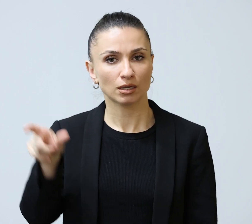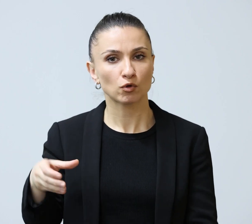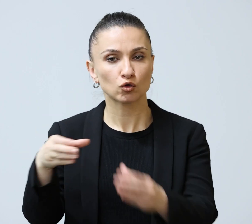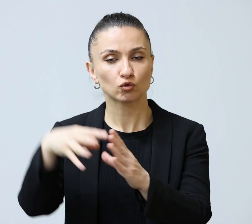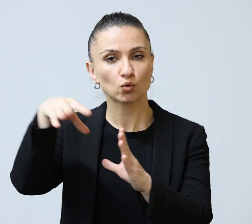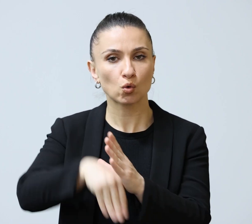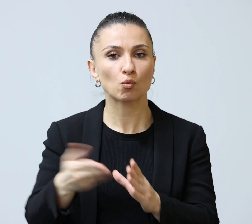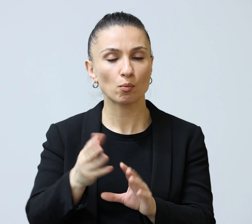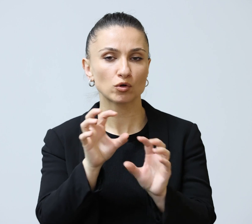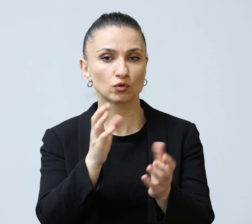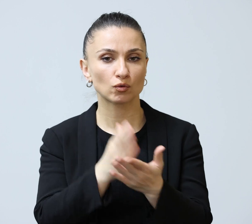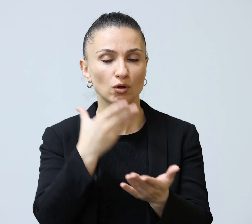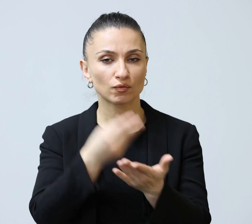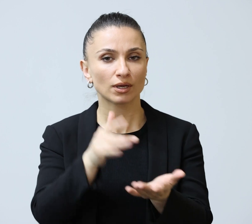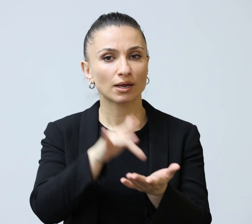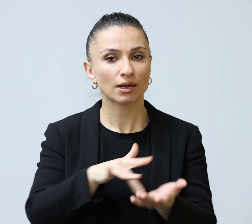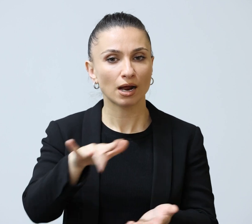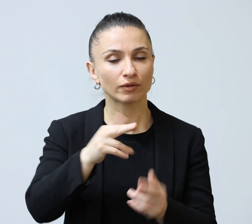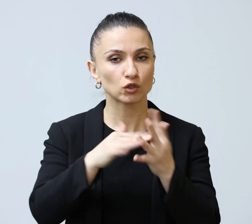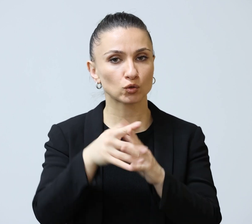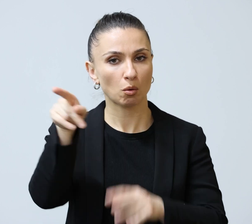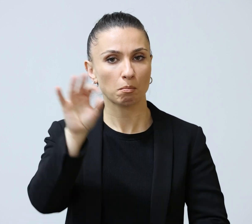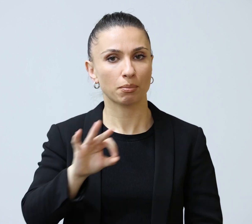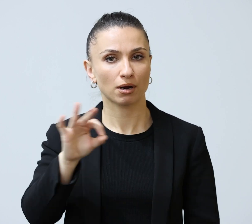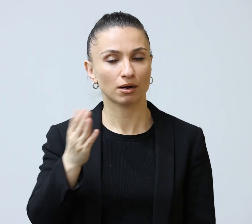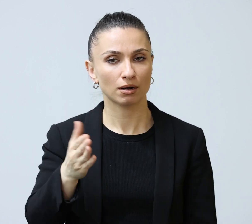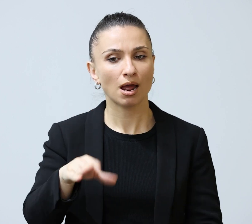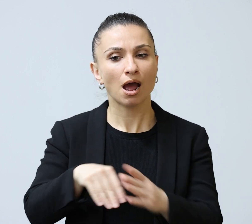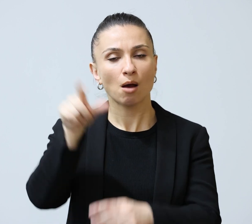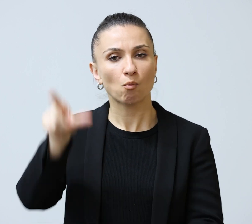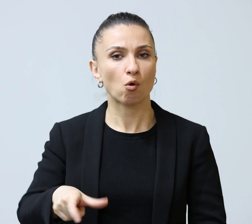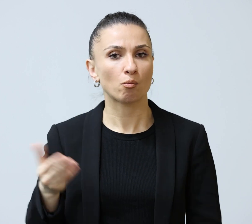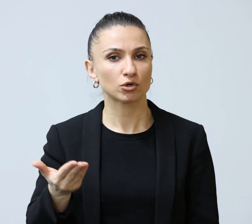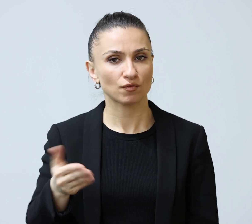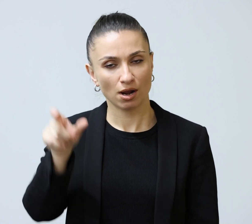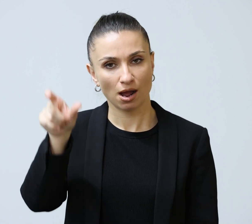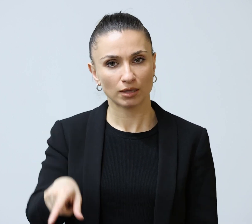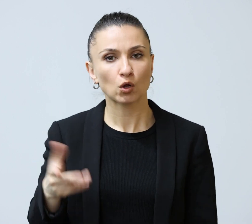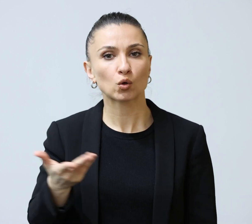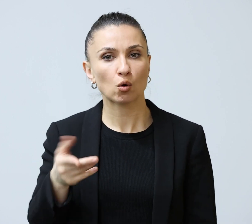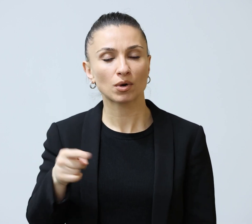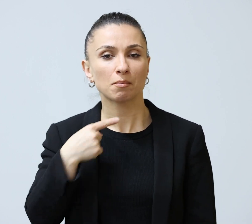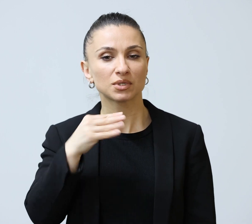Ընտրությունների օրը, օր, երբ մարդիկ քվեարկում են իրենց նախընտրած անձի կամ քաղաքական կուսակցության օգտին։